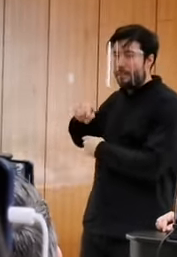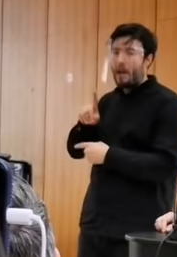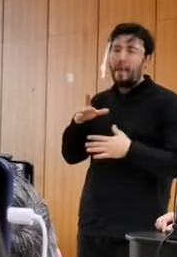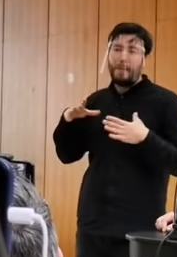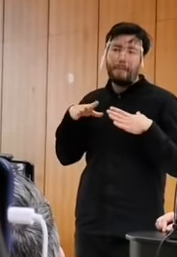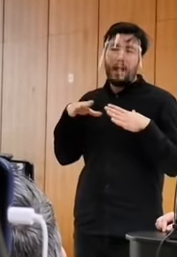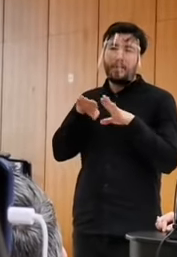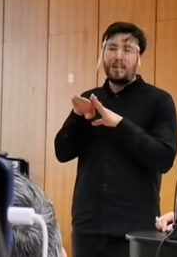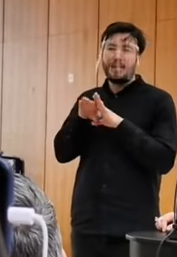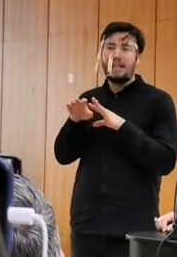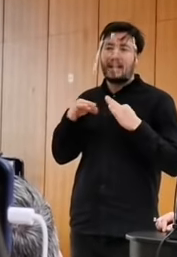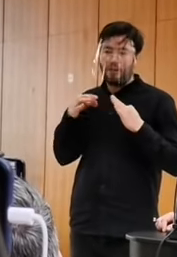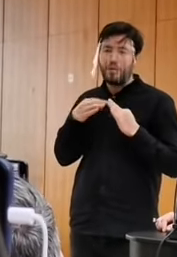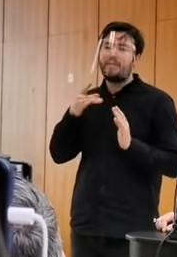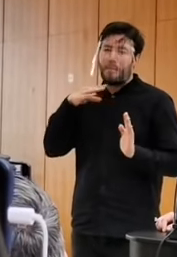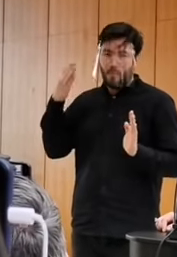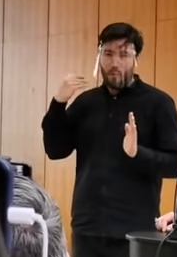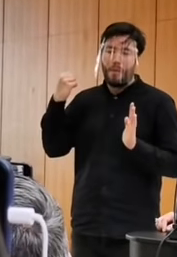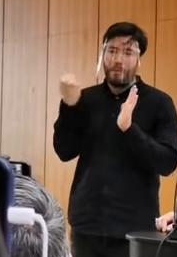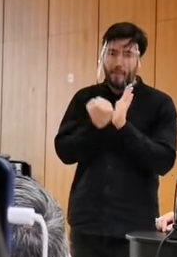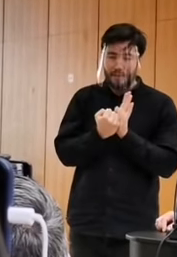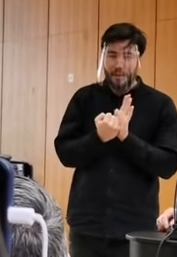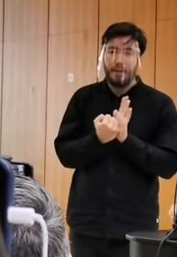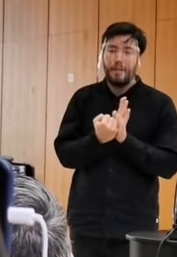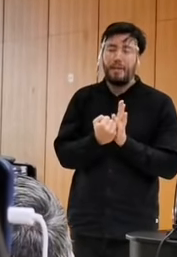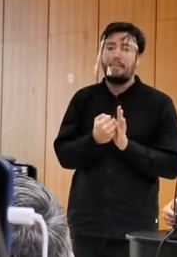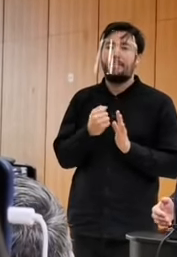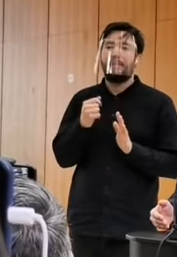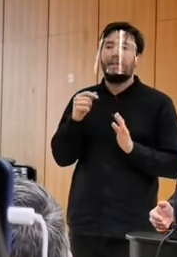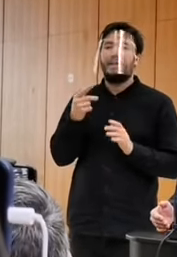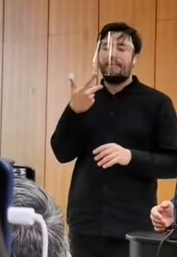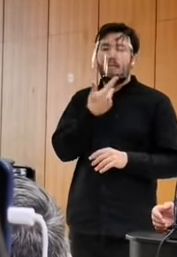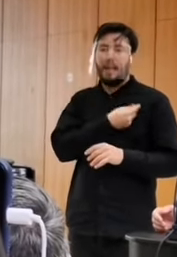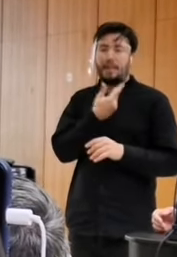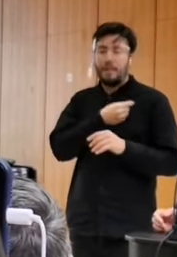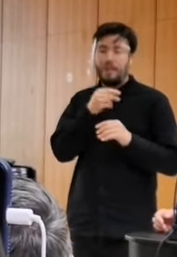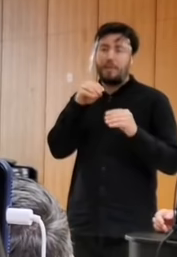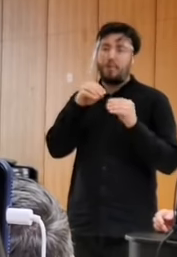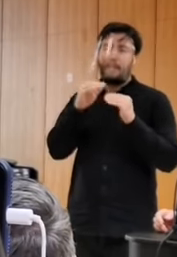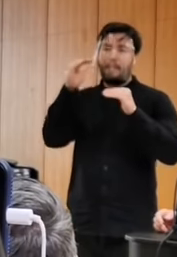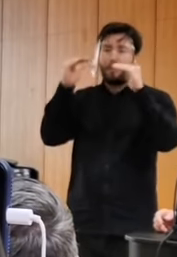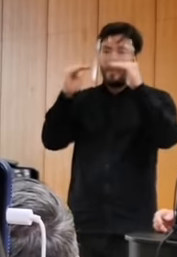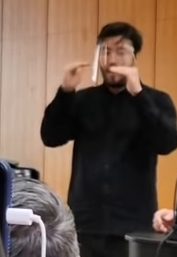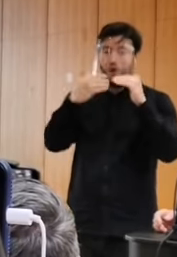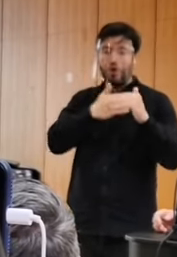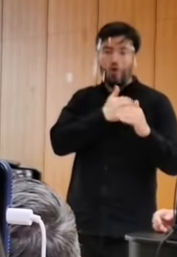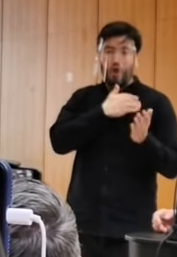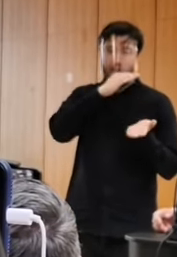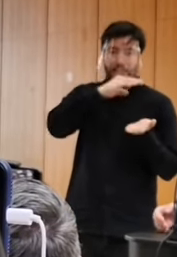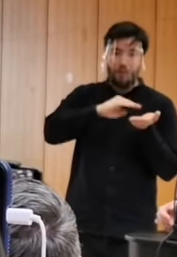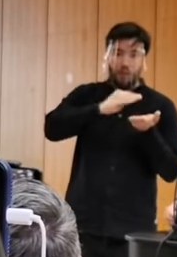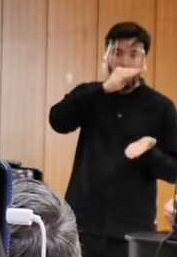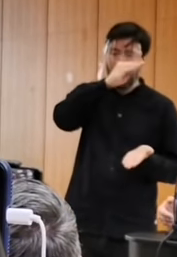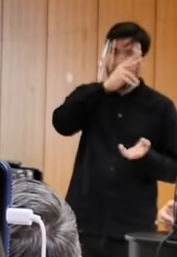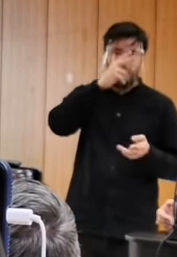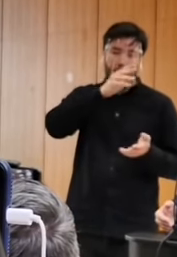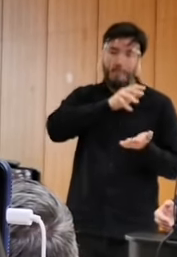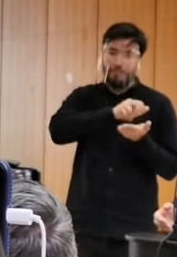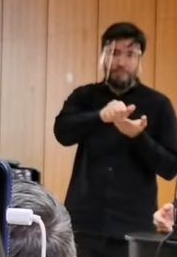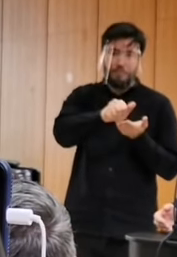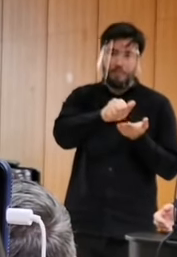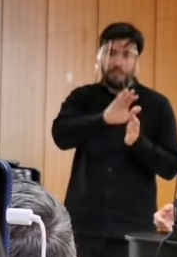už aj pán minister zdravotníctva, že ten pomer vakcín, ktoré bol určený pre školstvo, bol naplnený a že